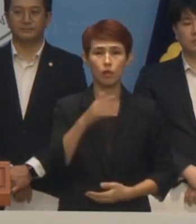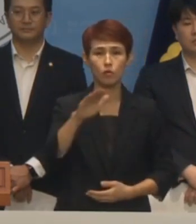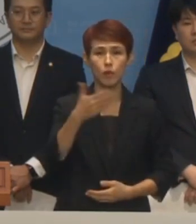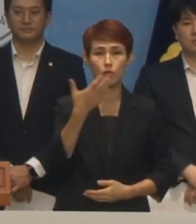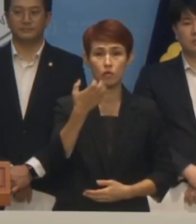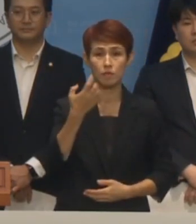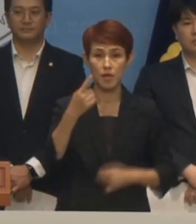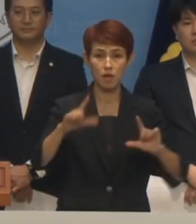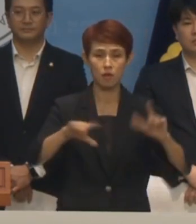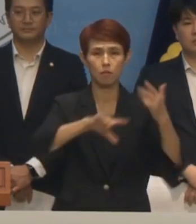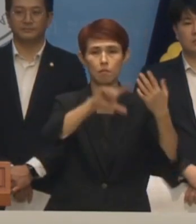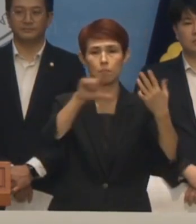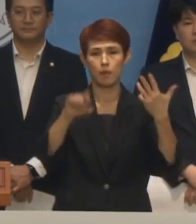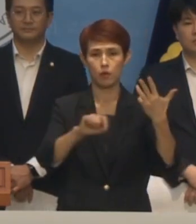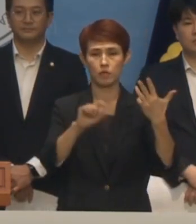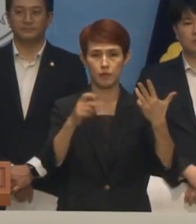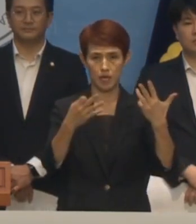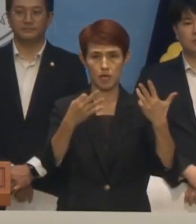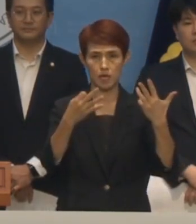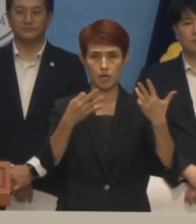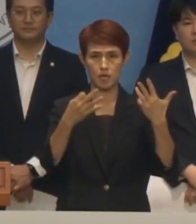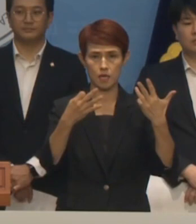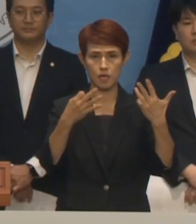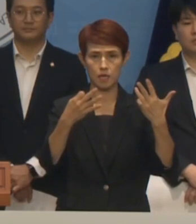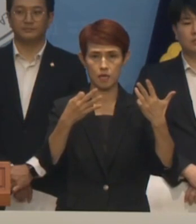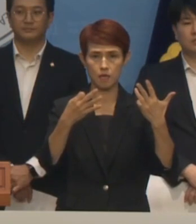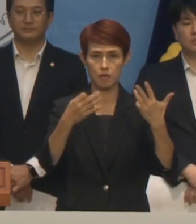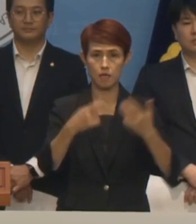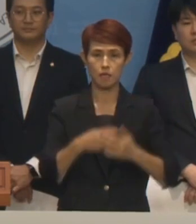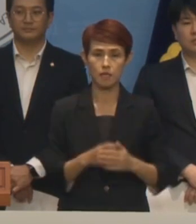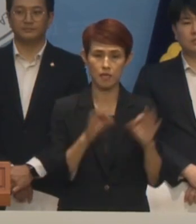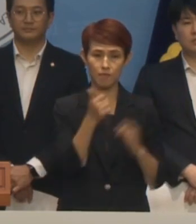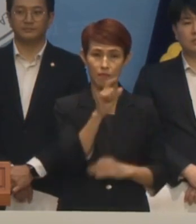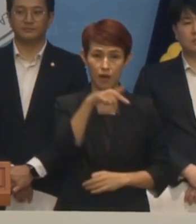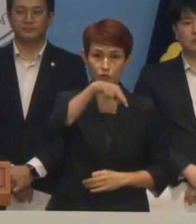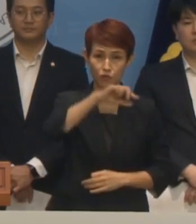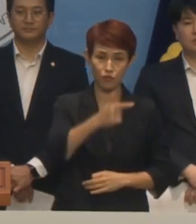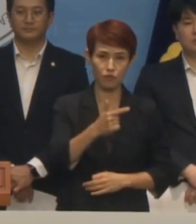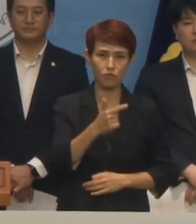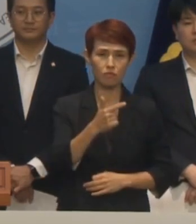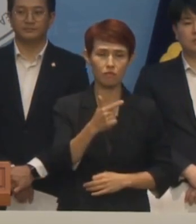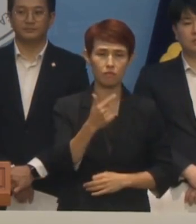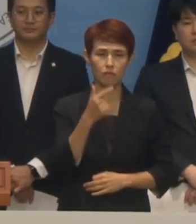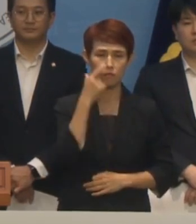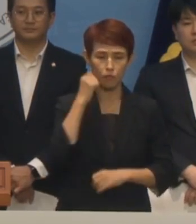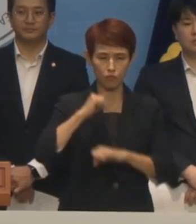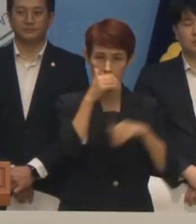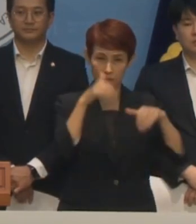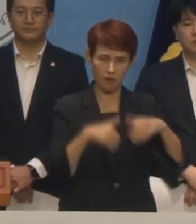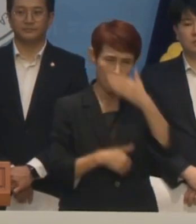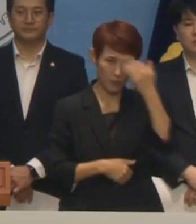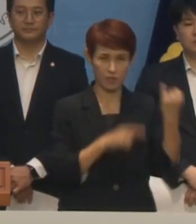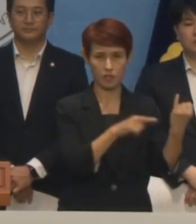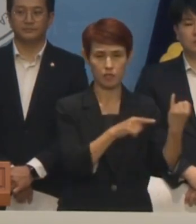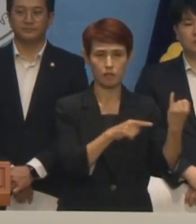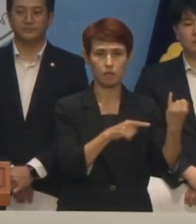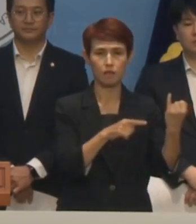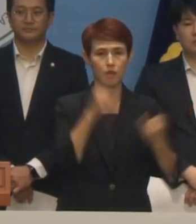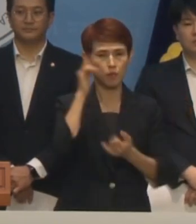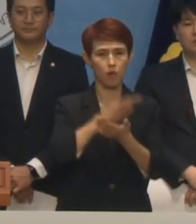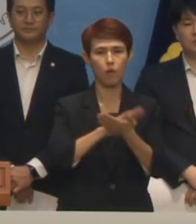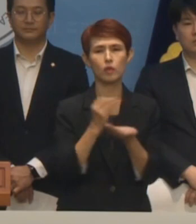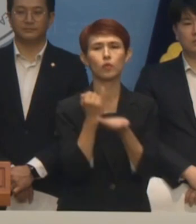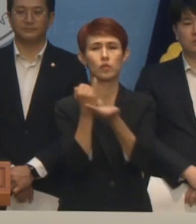1991년 8월 14일 수십 년의 침묵을 깬 김학순 할머니의 증언으로 시작된 평화의 소녀상은 한국의 전쟁